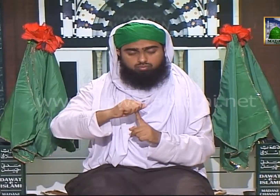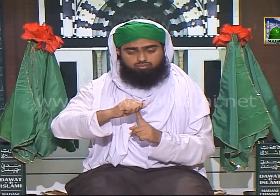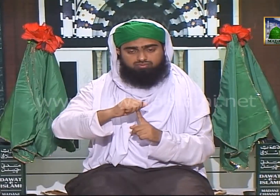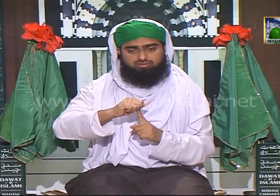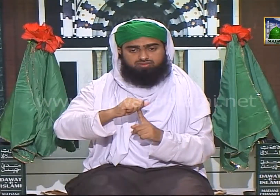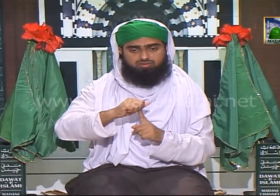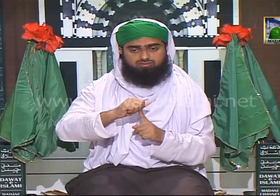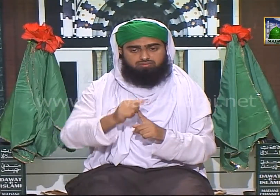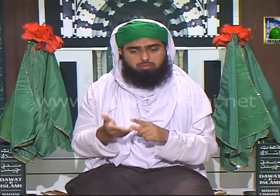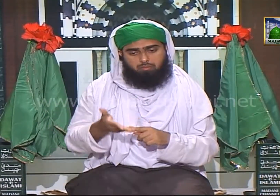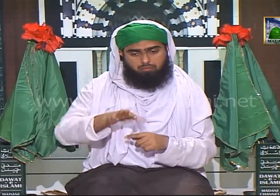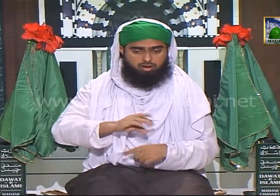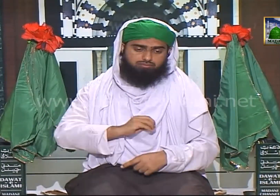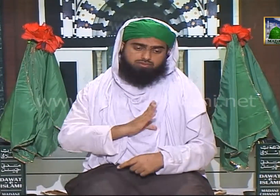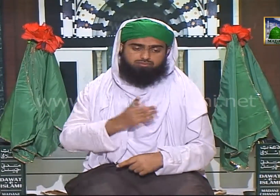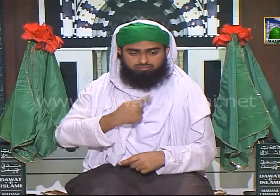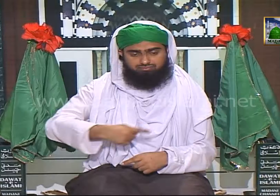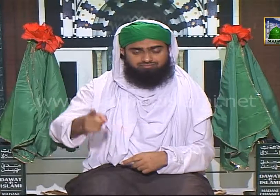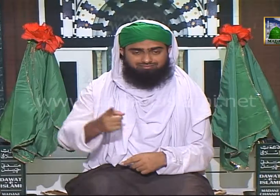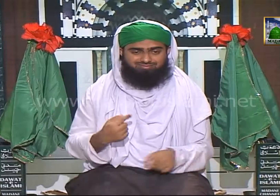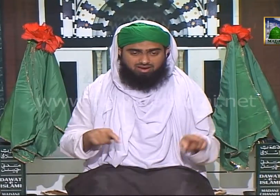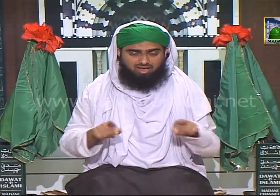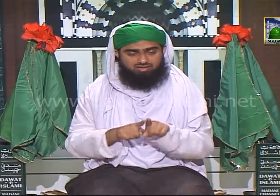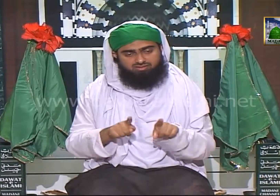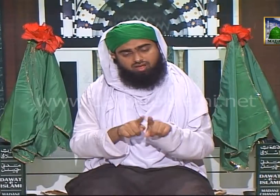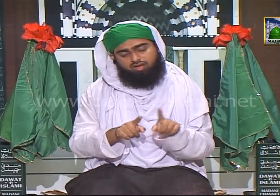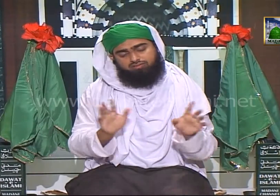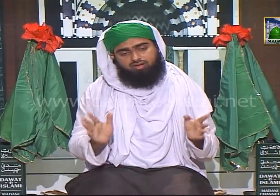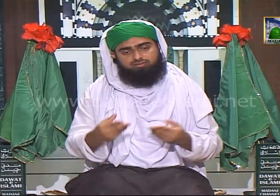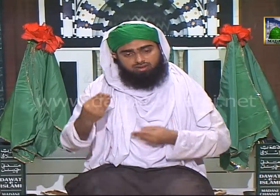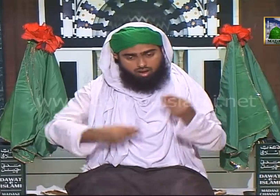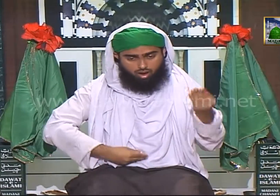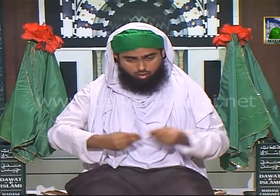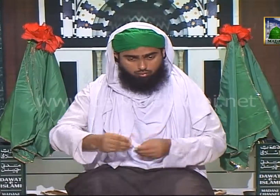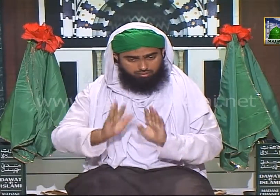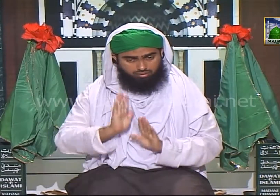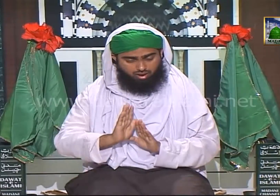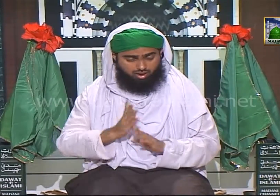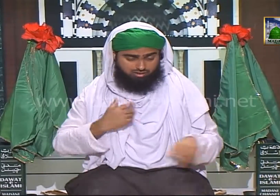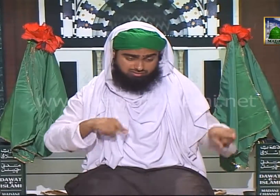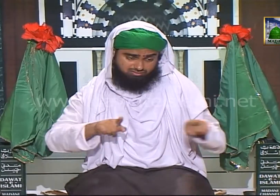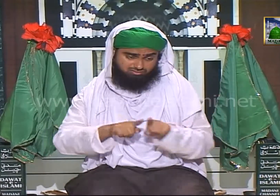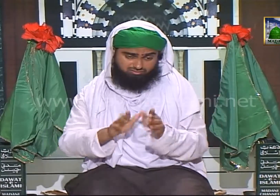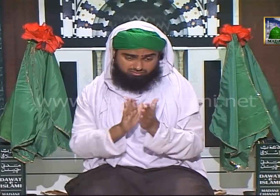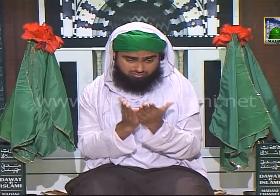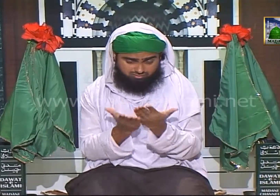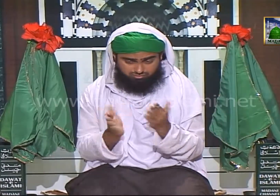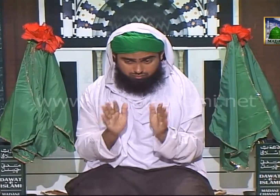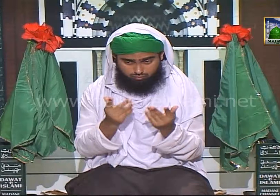سیکھے. اسی طرح تجارت کر رہا ہے تو اس کے لیے فرض ہے کہ یہ تمام ضروری شرائط قواعد ضوابط